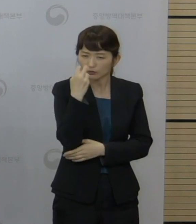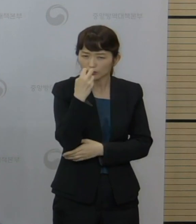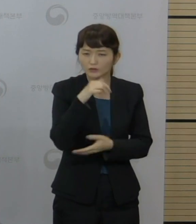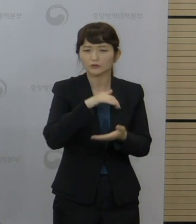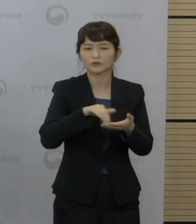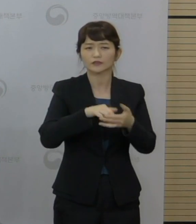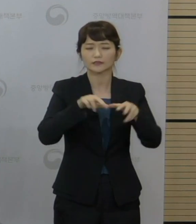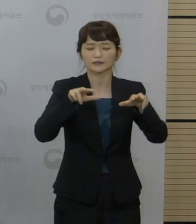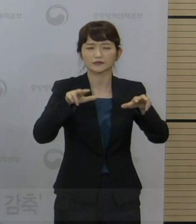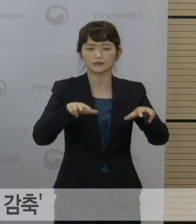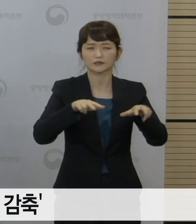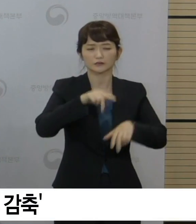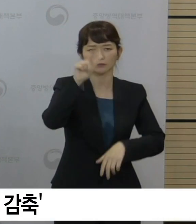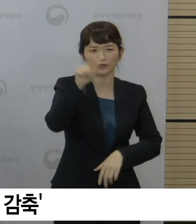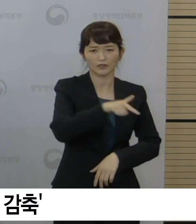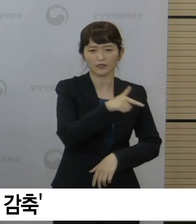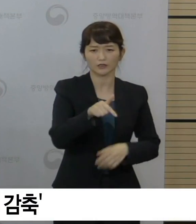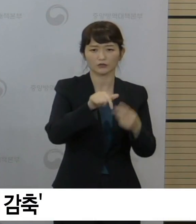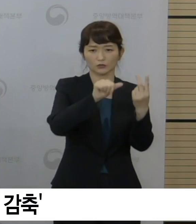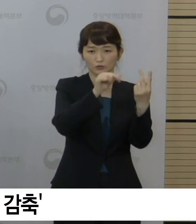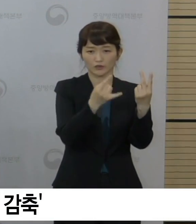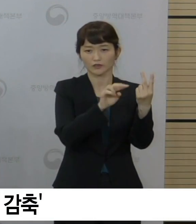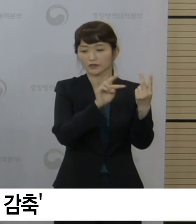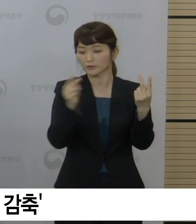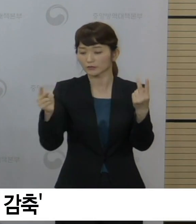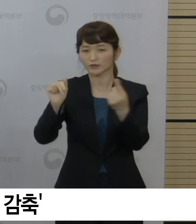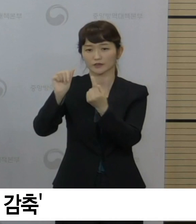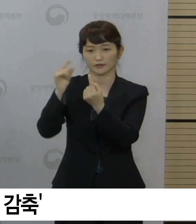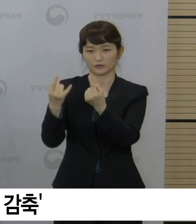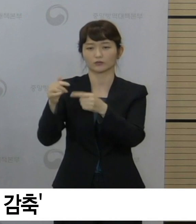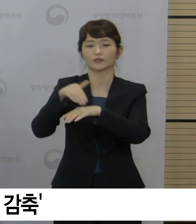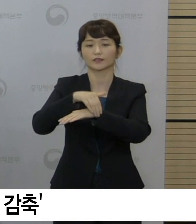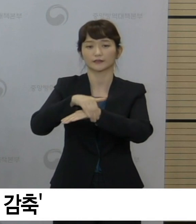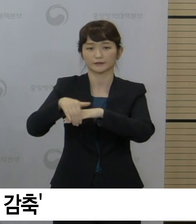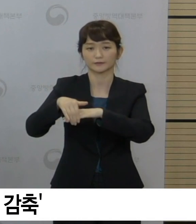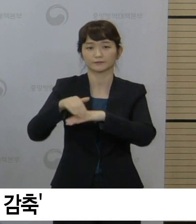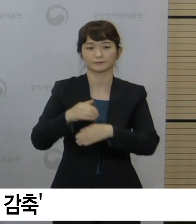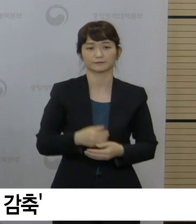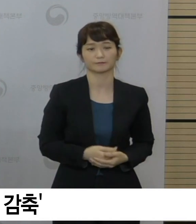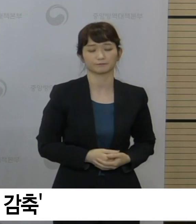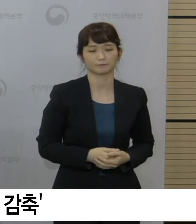현행 1일 2회에서 1회로 감축할 예정입니다.